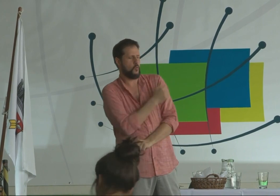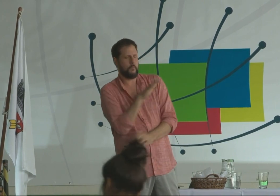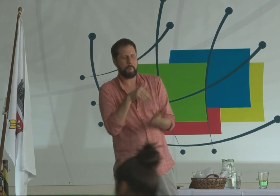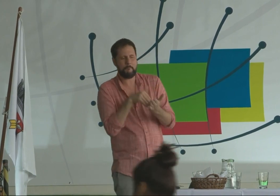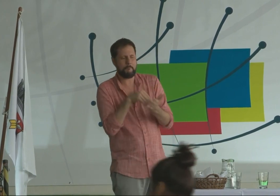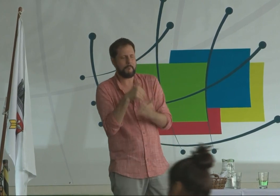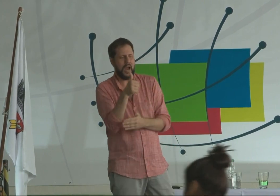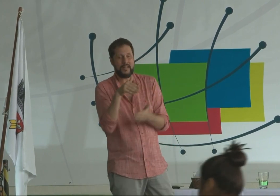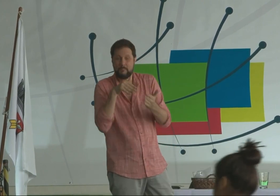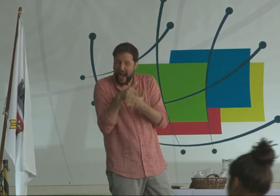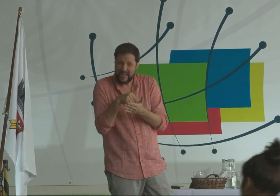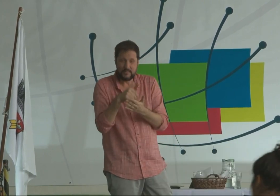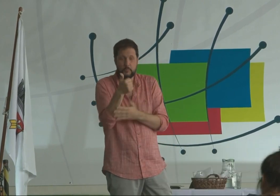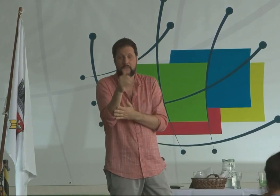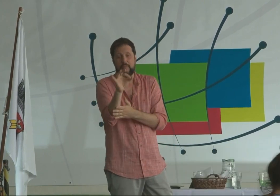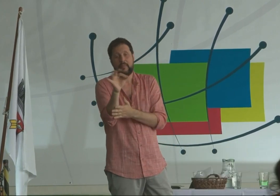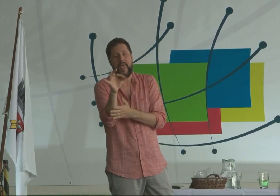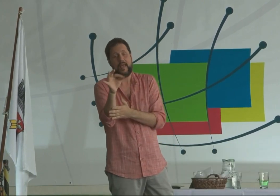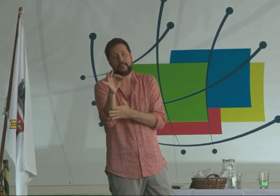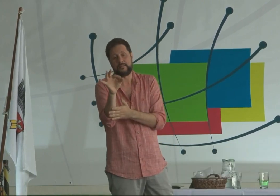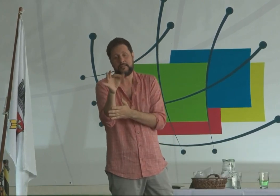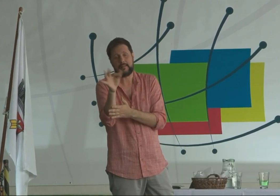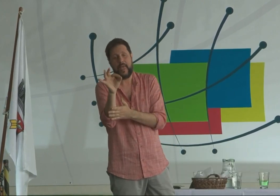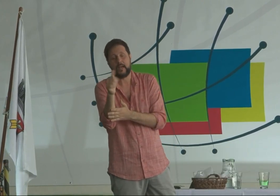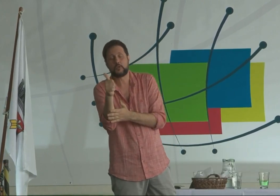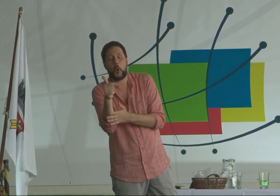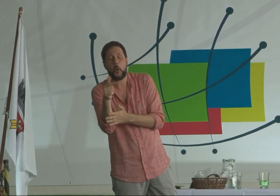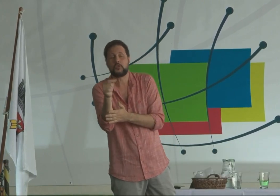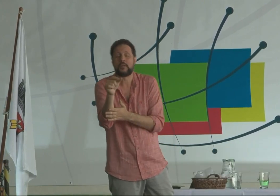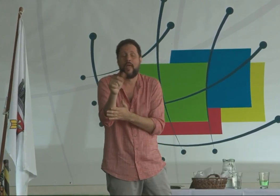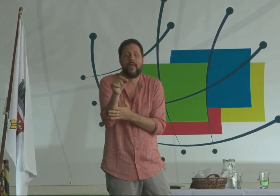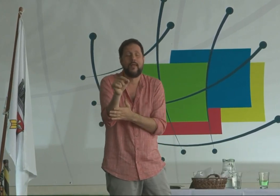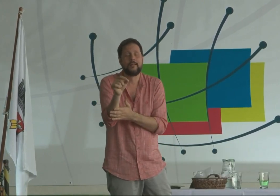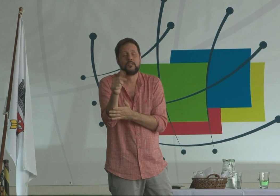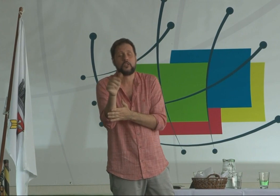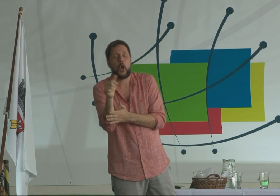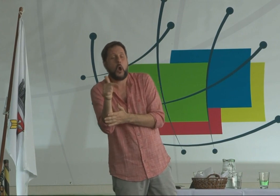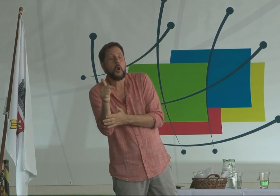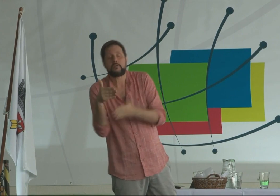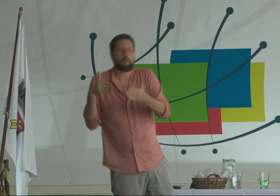Aqui é só para mostrar uma imagem, mostrando como é o processo de reflexão desse ambiente, em que a língua de sinais está presente.